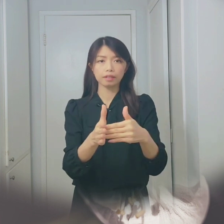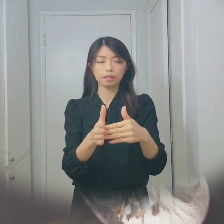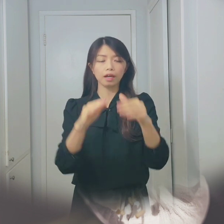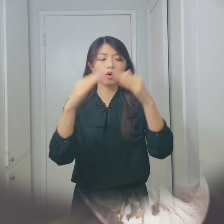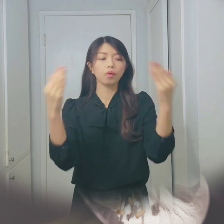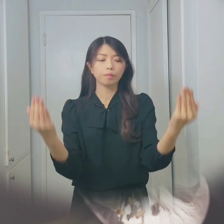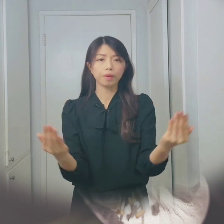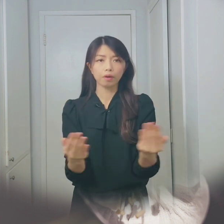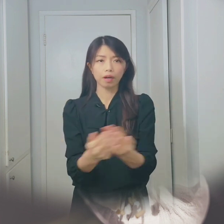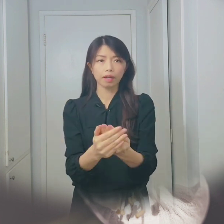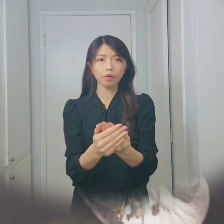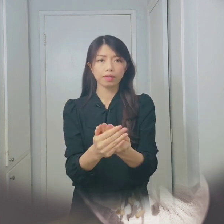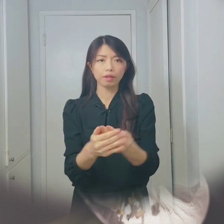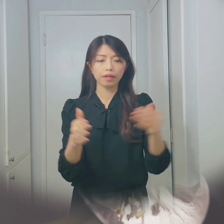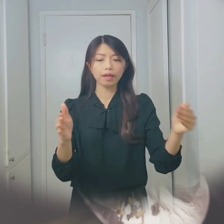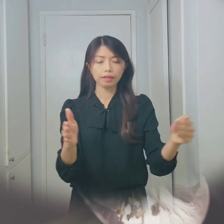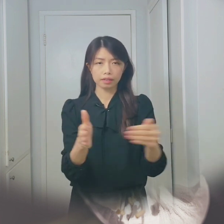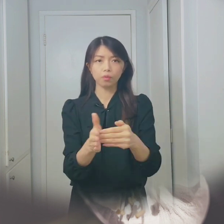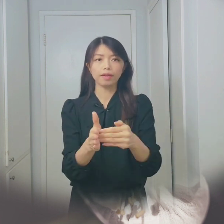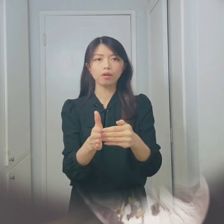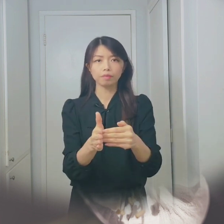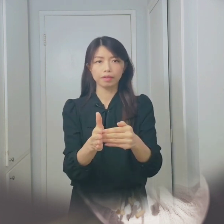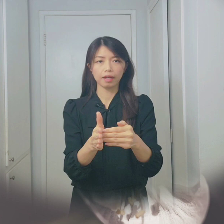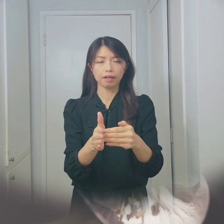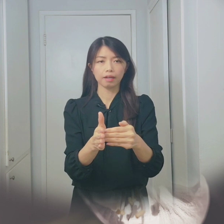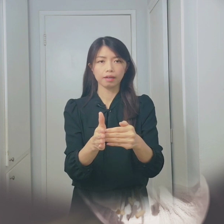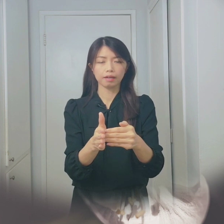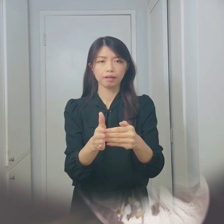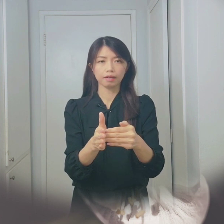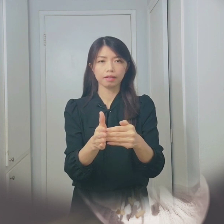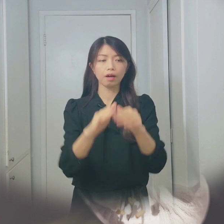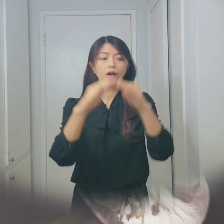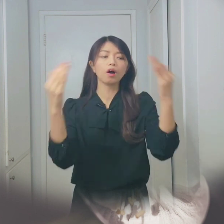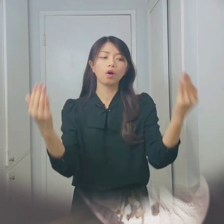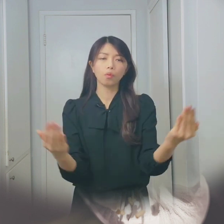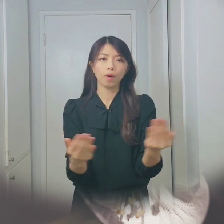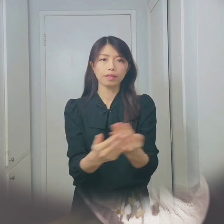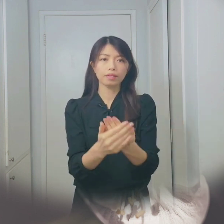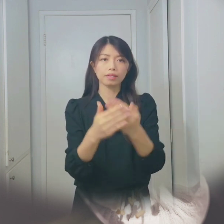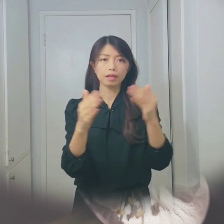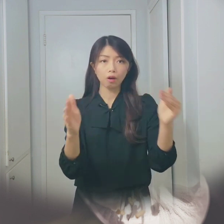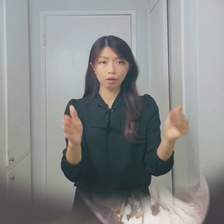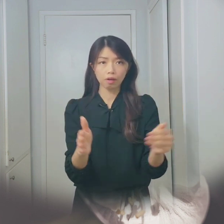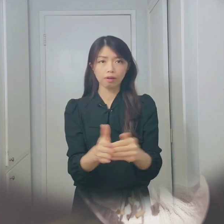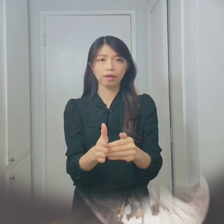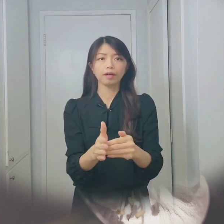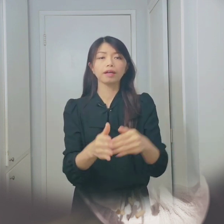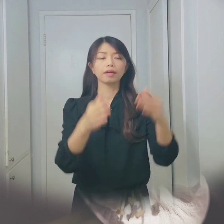끝, 완벽하게, 완전하게 끝, 완성입니다. 그래서